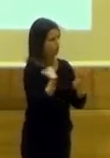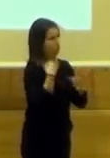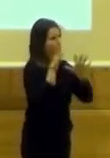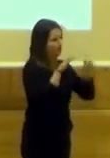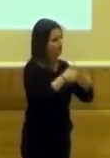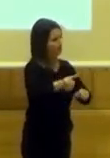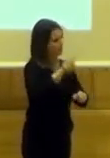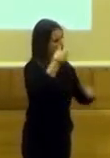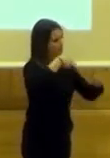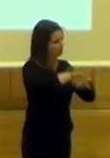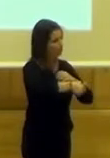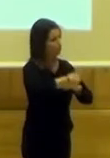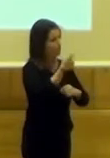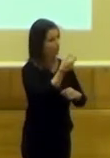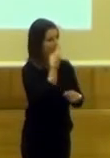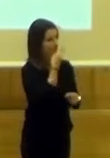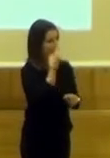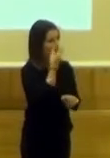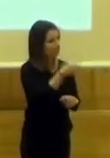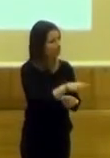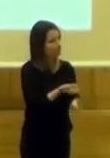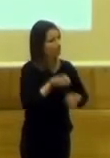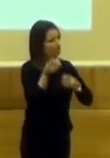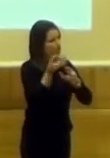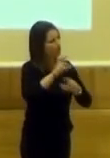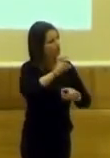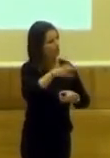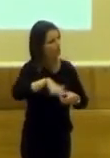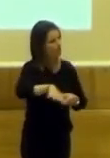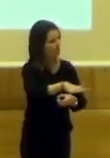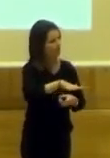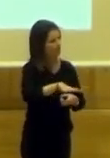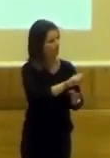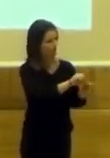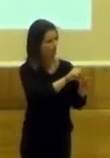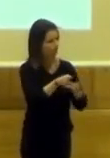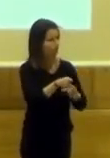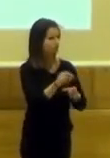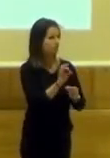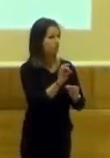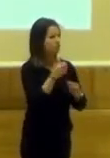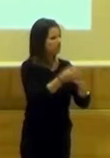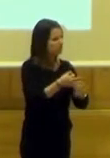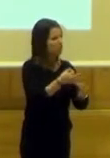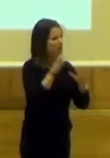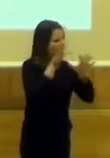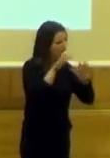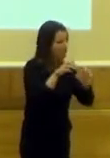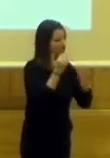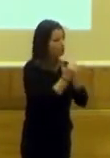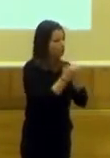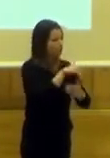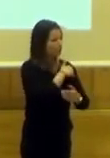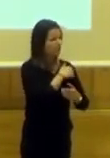pudimos aprender un poquito más, y nos interesaba bastante trasladarla a otros espacios que sobre todo no tuvieran que ver siempre con lo académico, con los